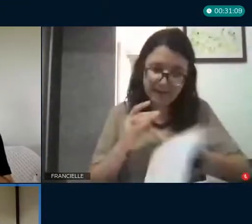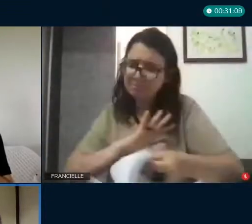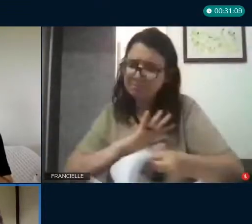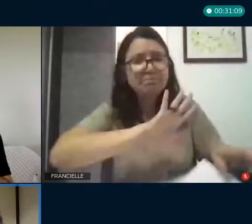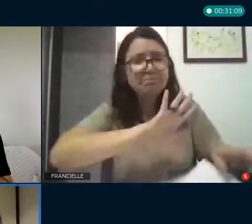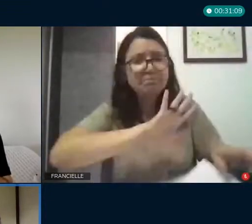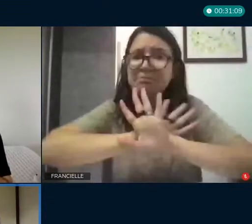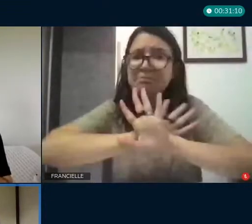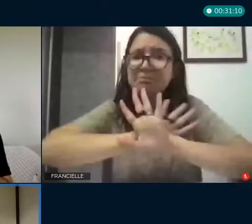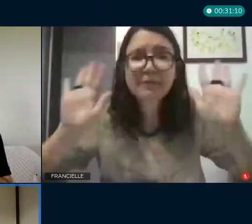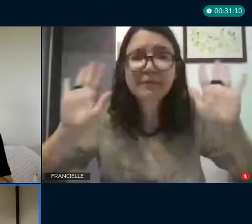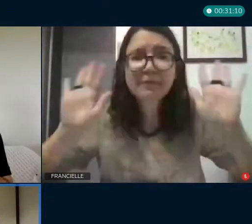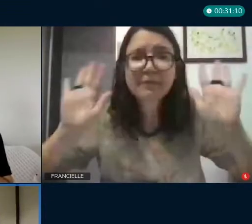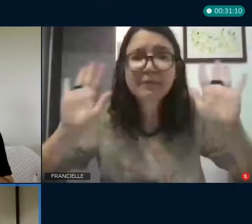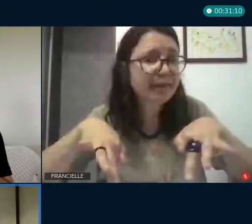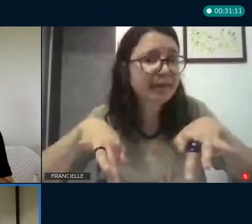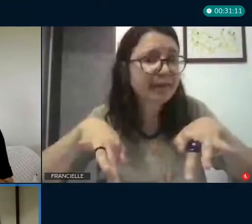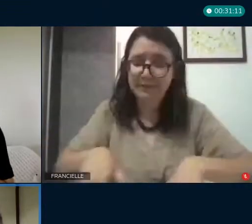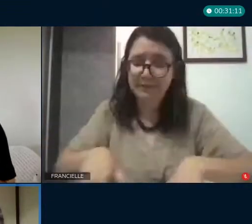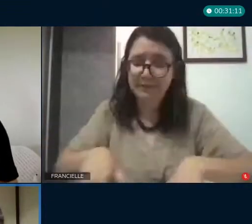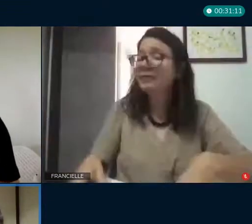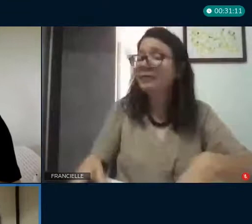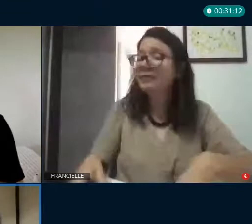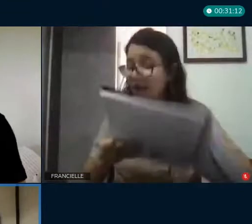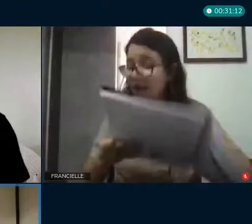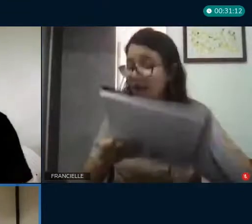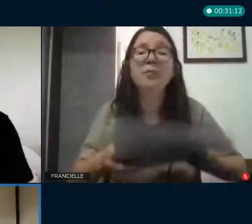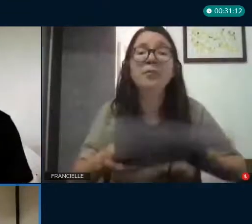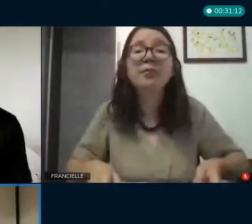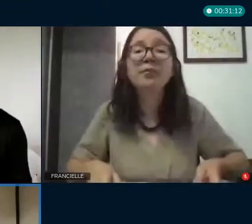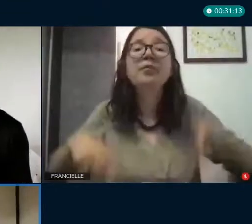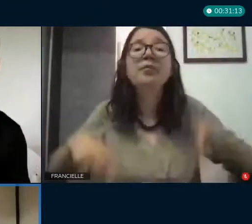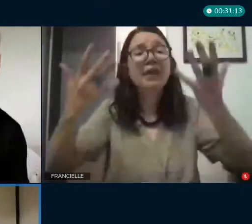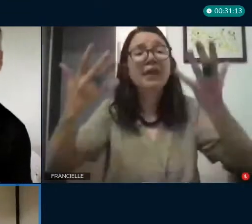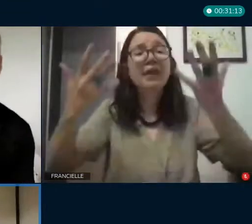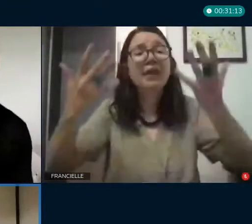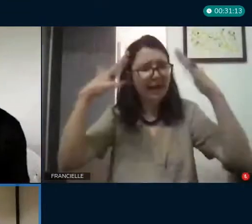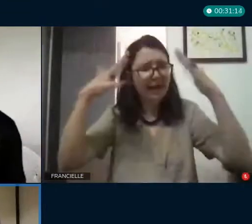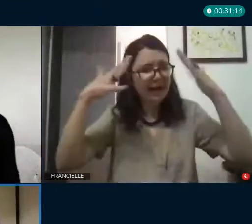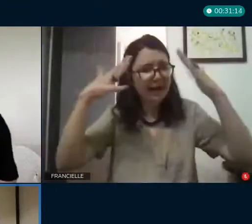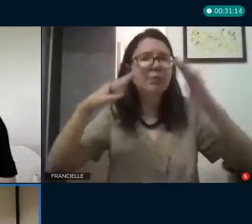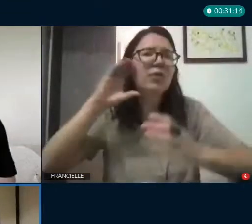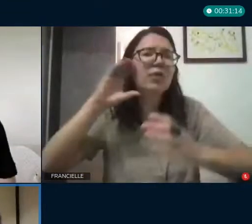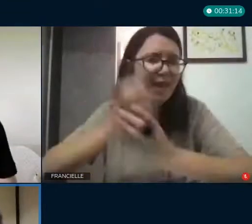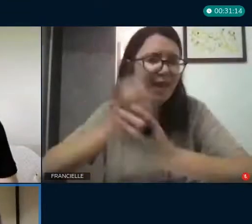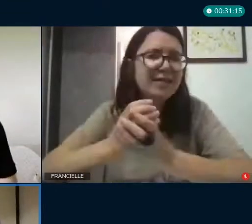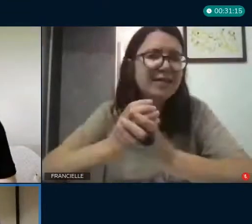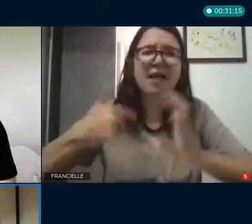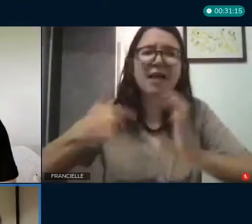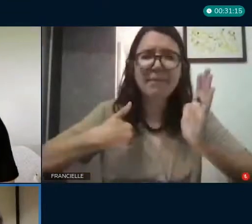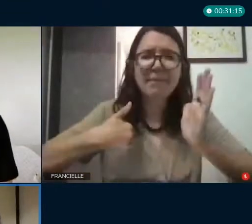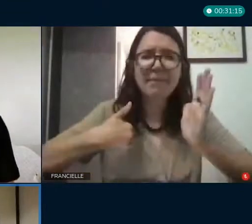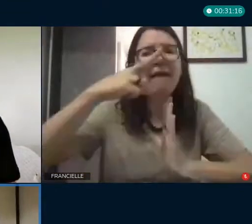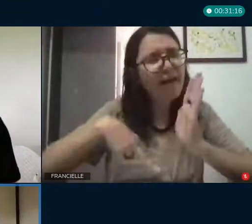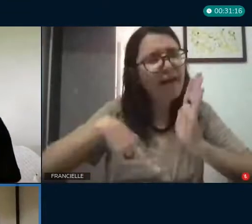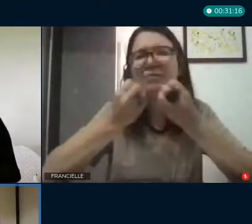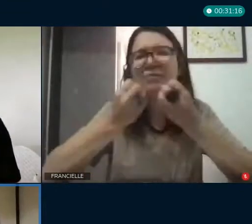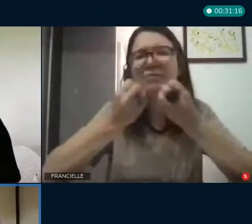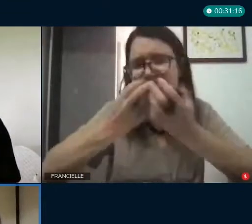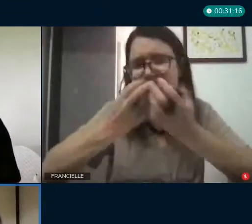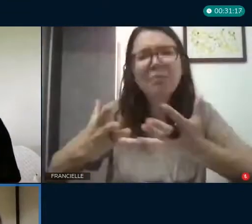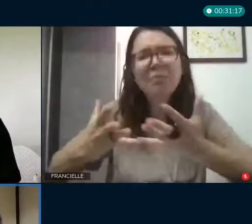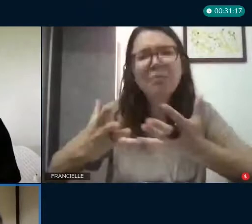vezes, de uma forma superior à língua de sinais, e na sua produção não, a gente viu uma harmonização muito